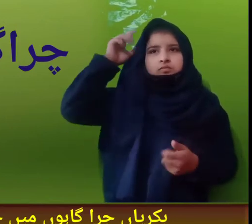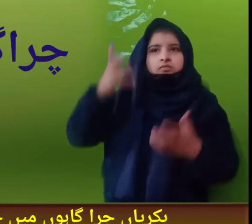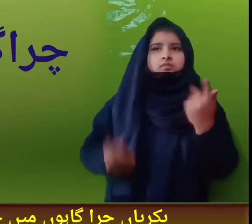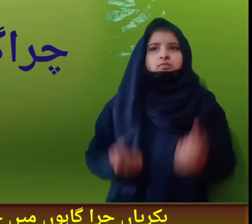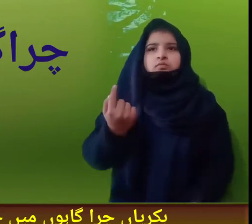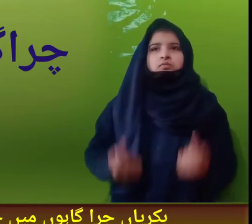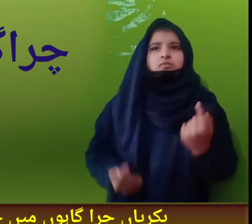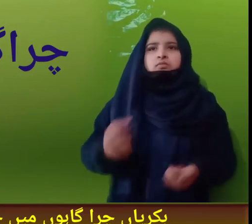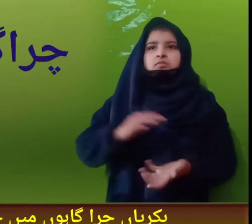चरागाहों